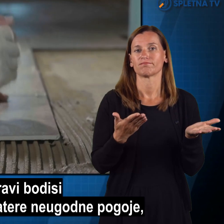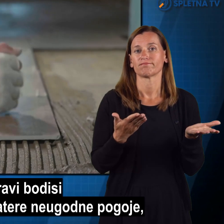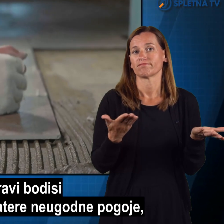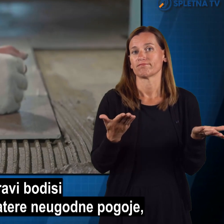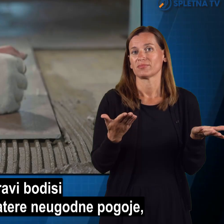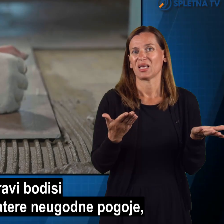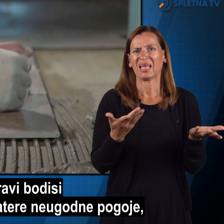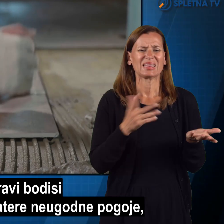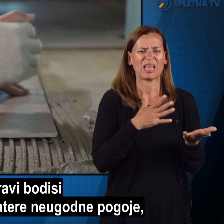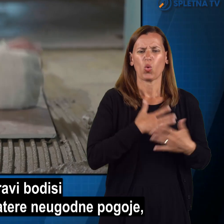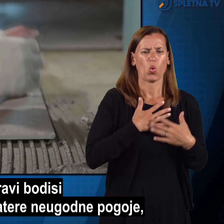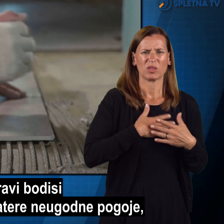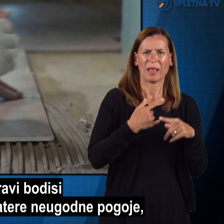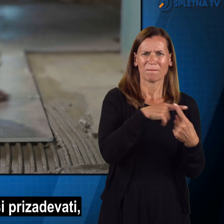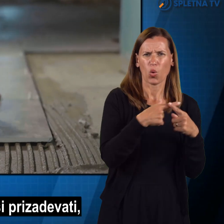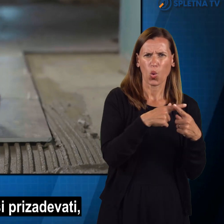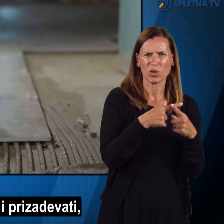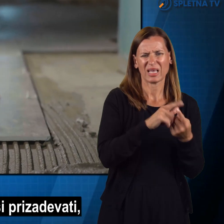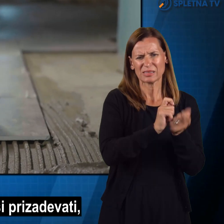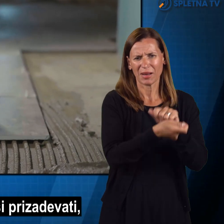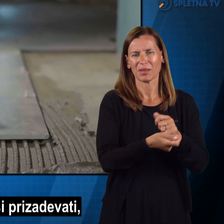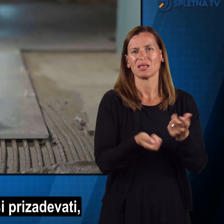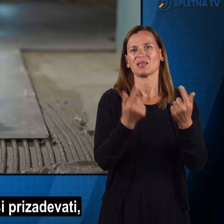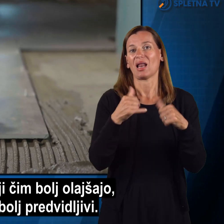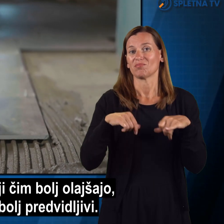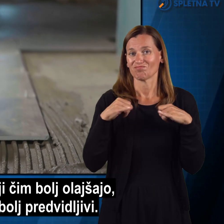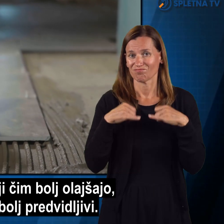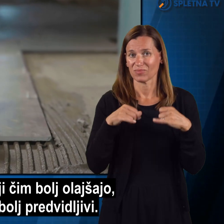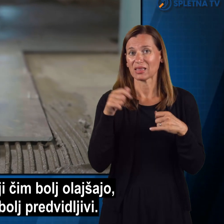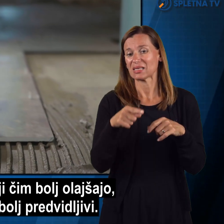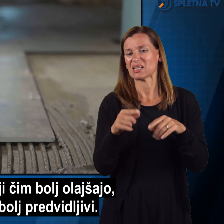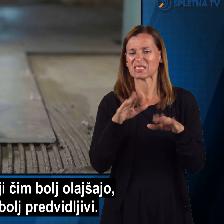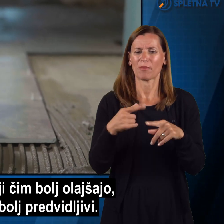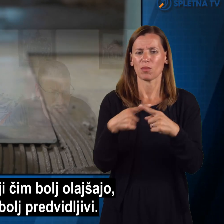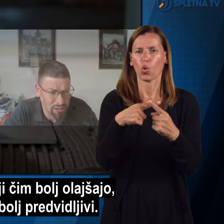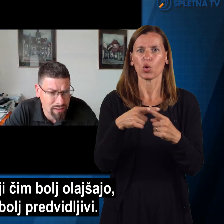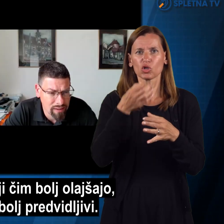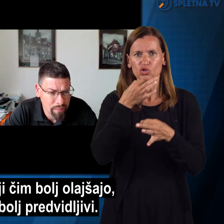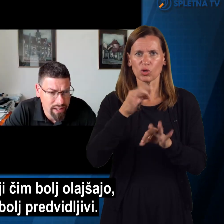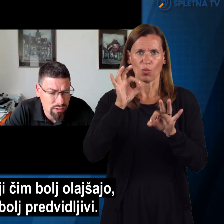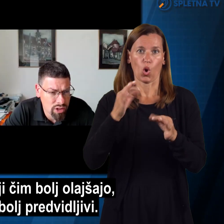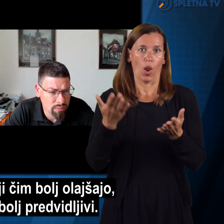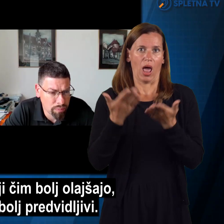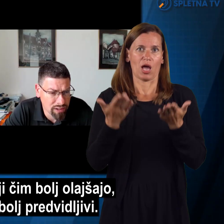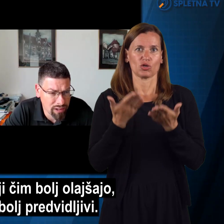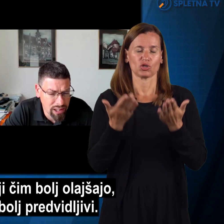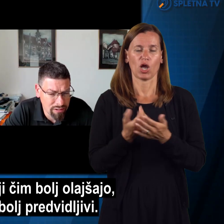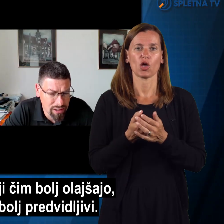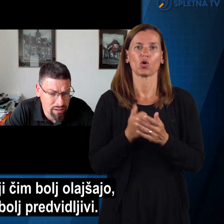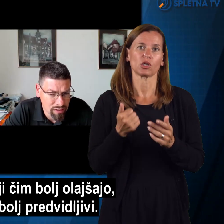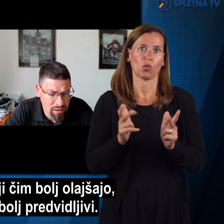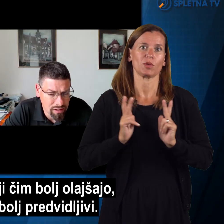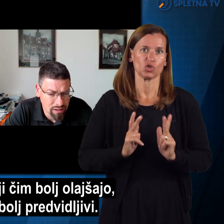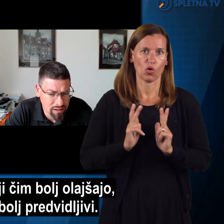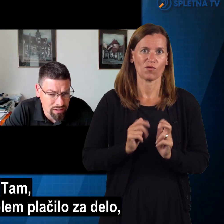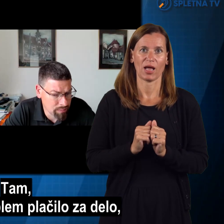kompenzirati nekatere neugodne pogoje, bodisi si prizadevati za to, da se ti pogoji čim bolj olajšajo, da so čim bolj